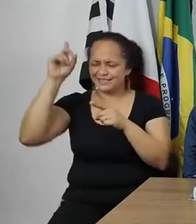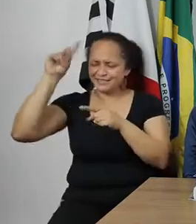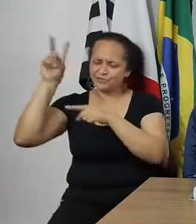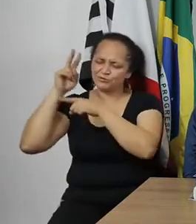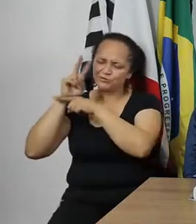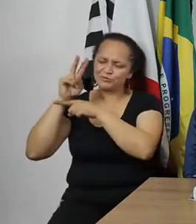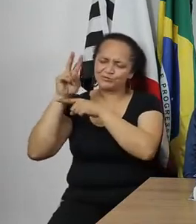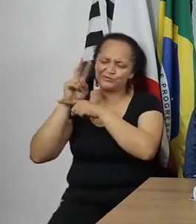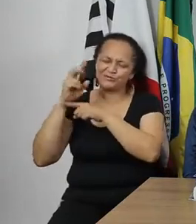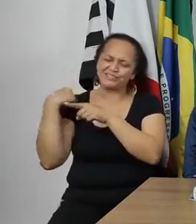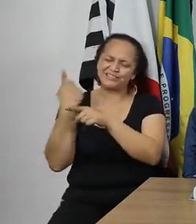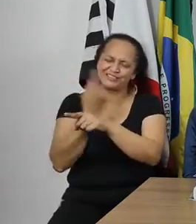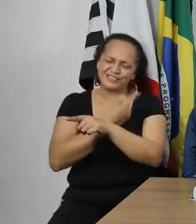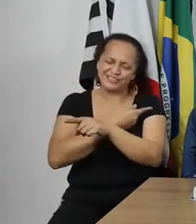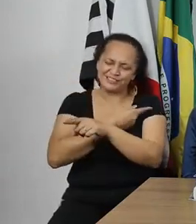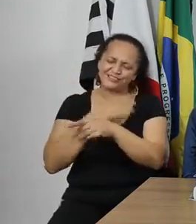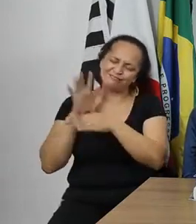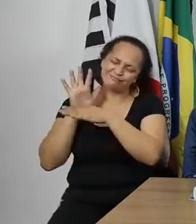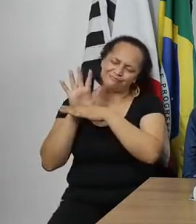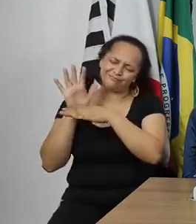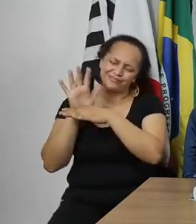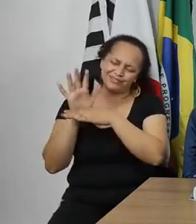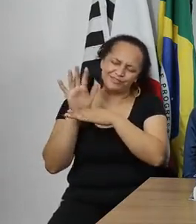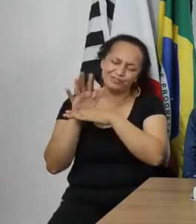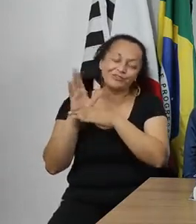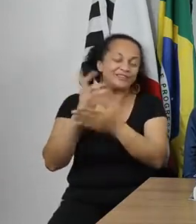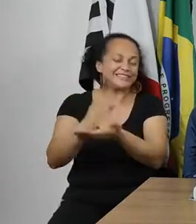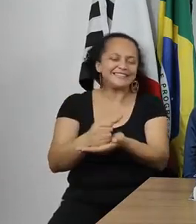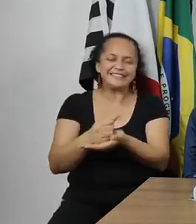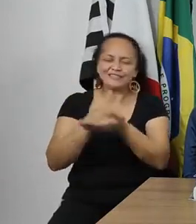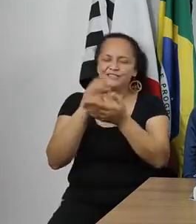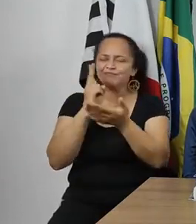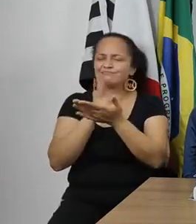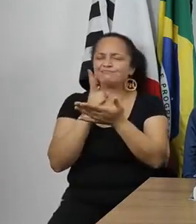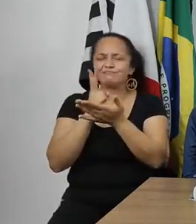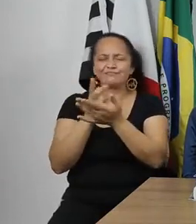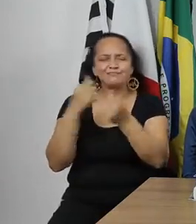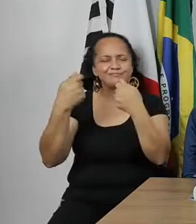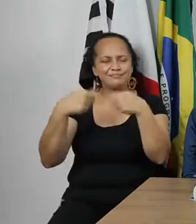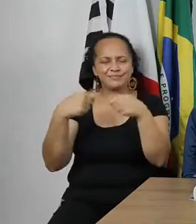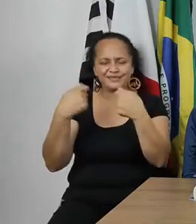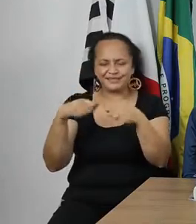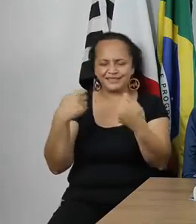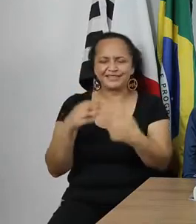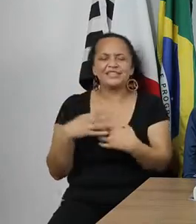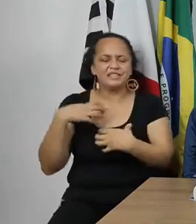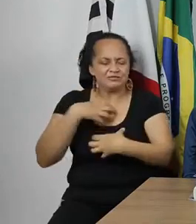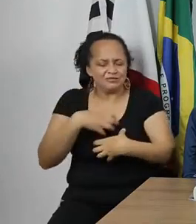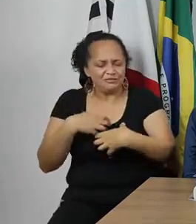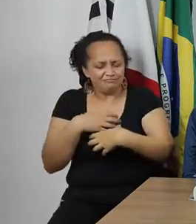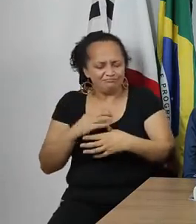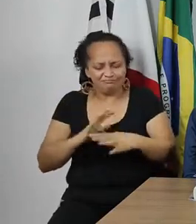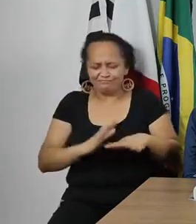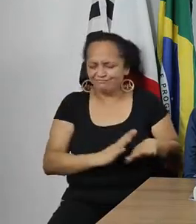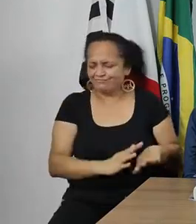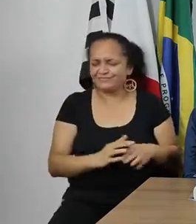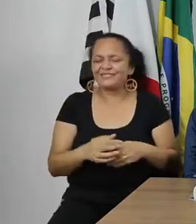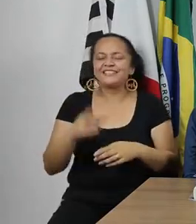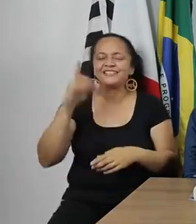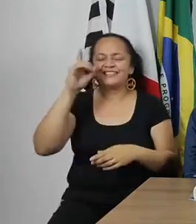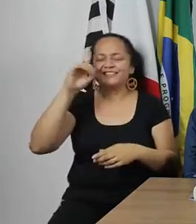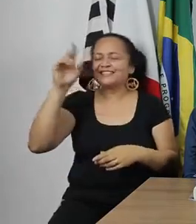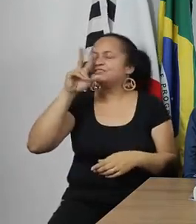continua sendo o nosso auxílio, o nosso socorro bem presente na hora da angústia. Torre forte é o seu